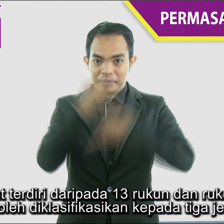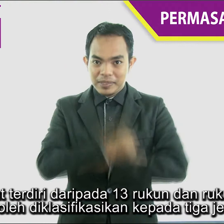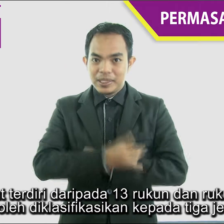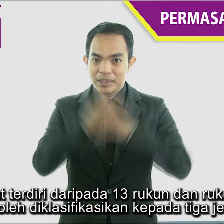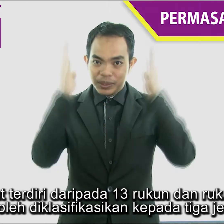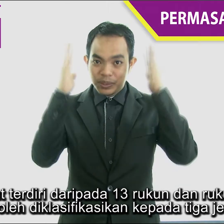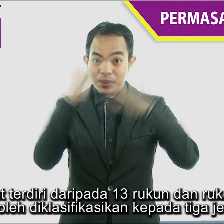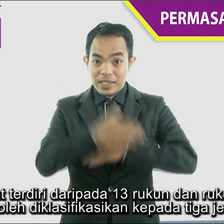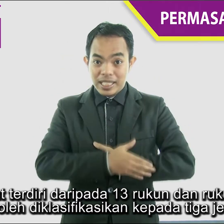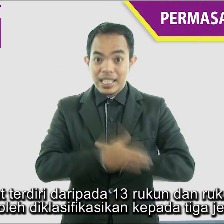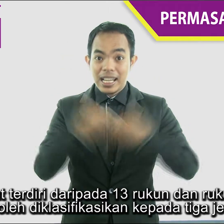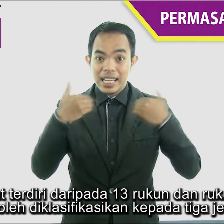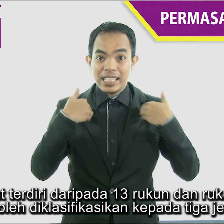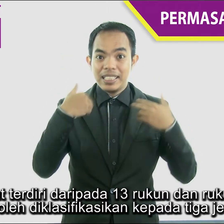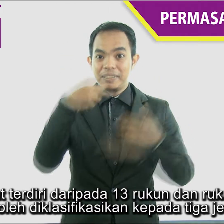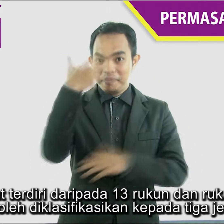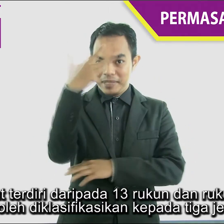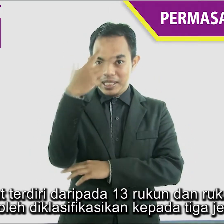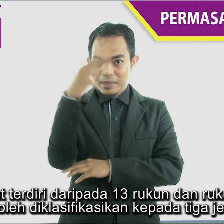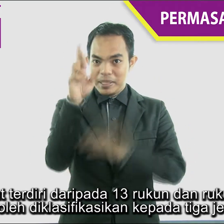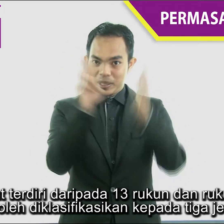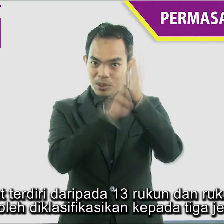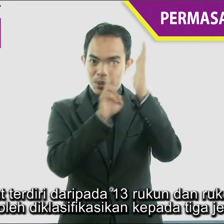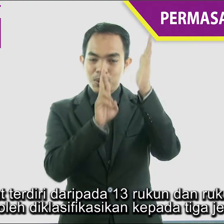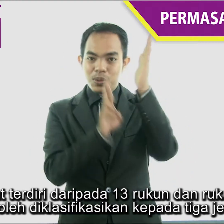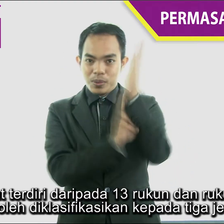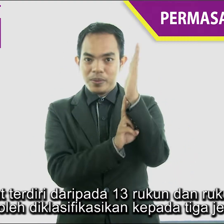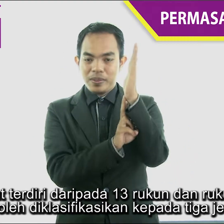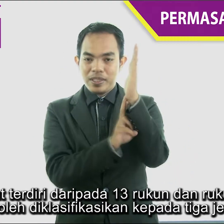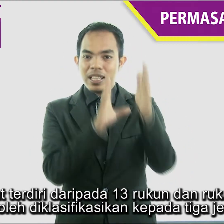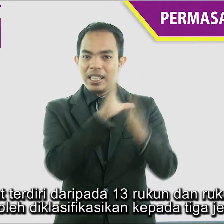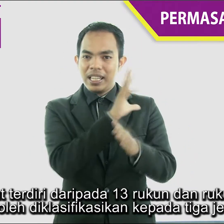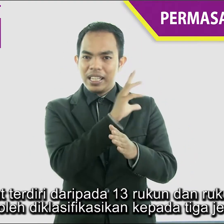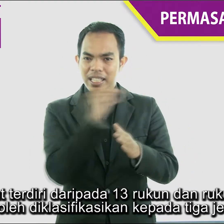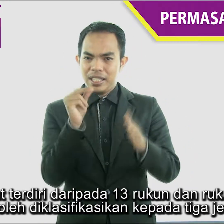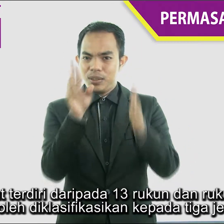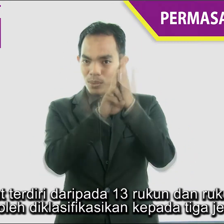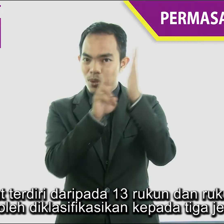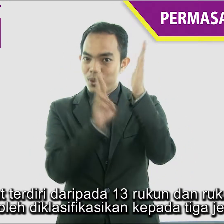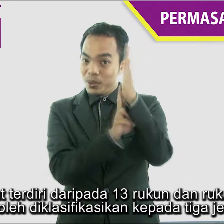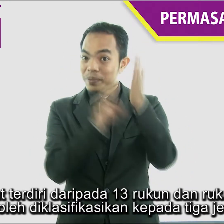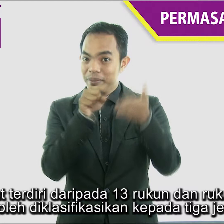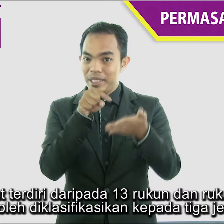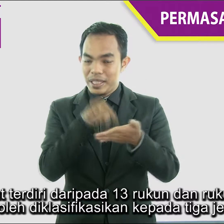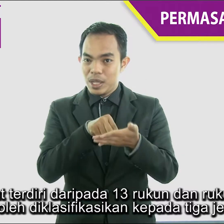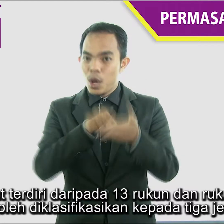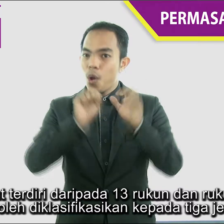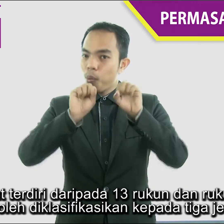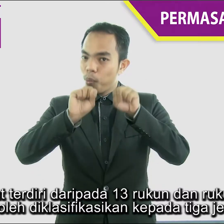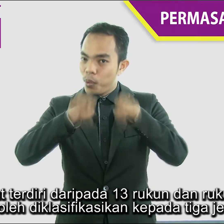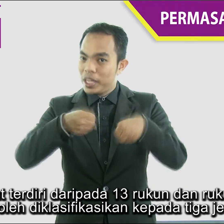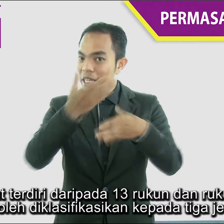Ibadat solat terdiri daripada 13 rukun dan rukun-rukun ini boleh diklasifikasikan kepada 3